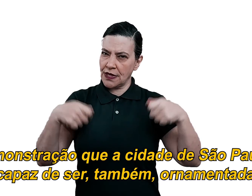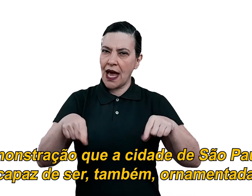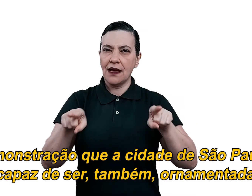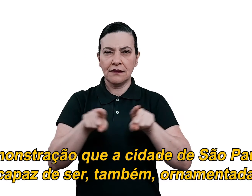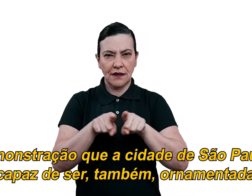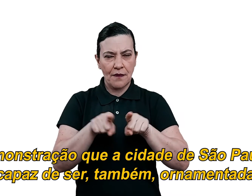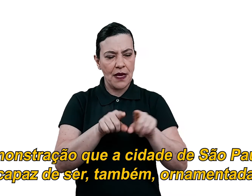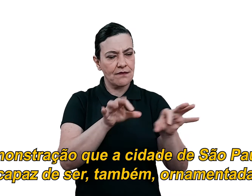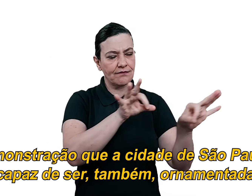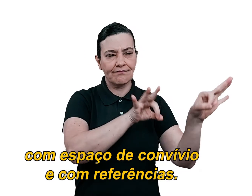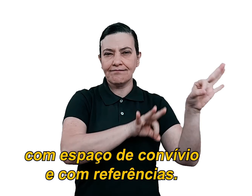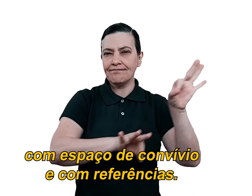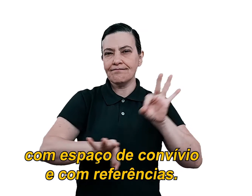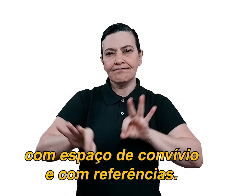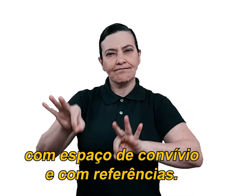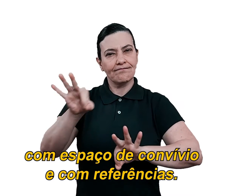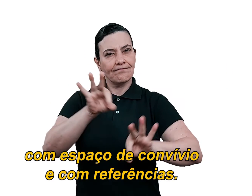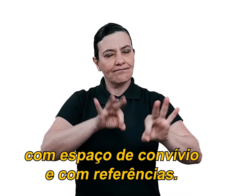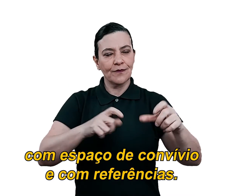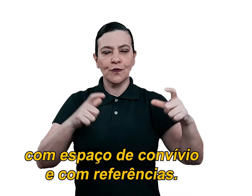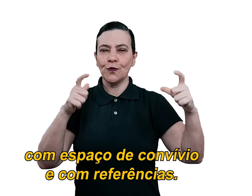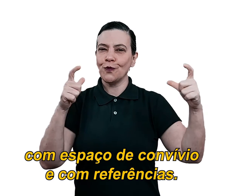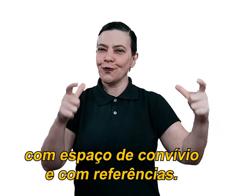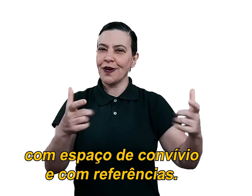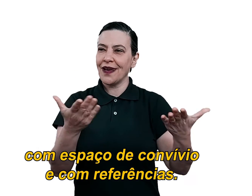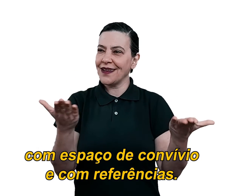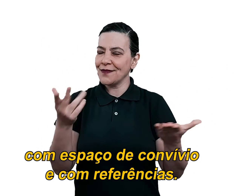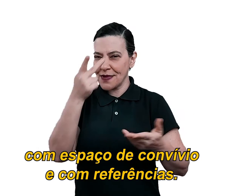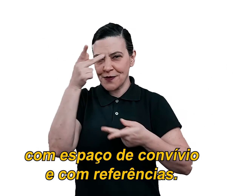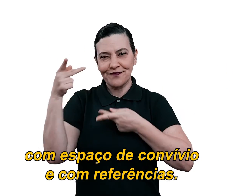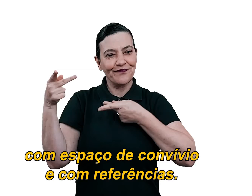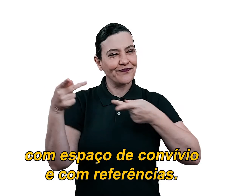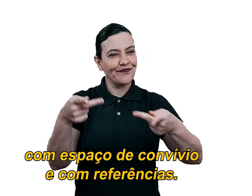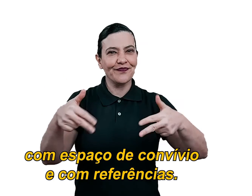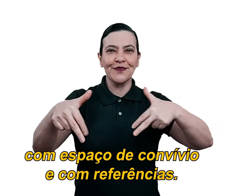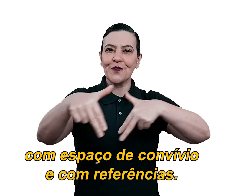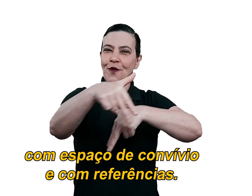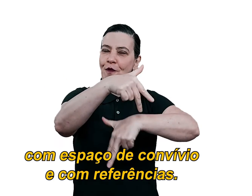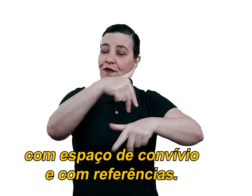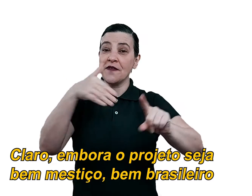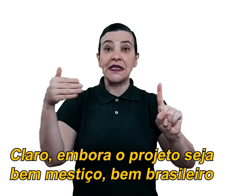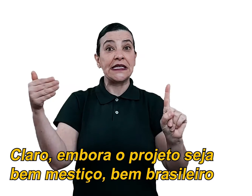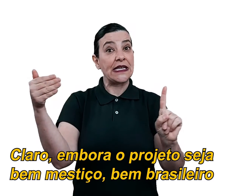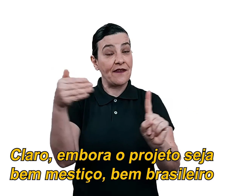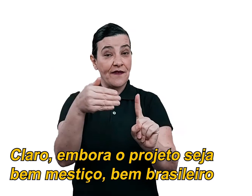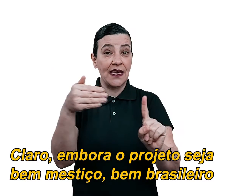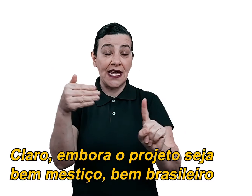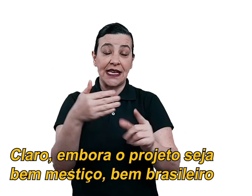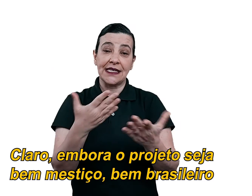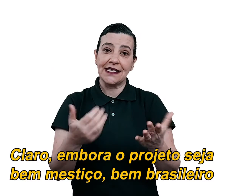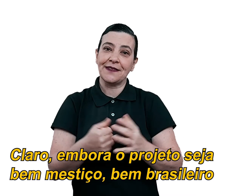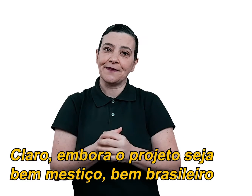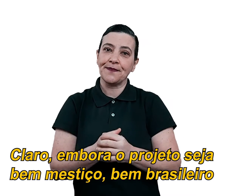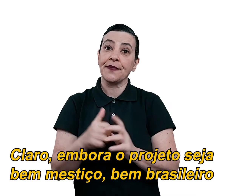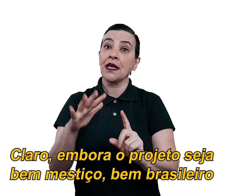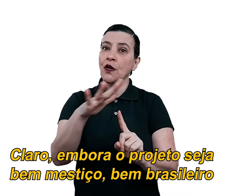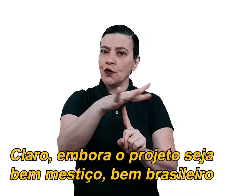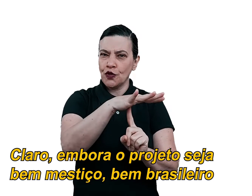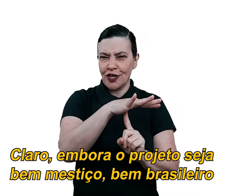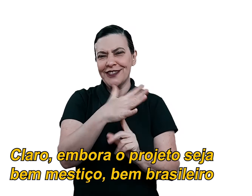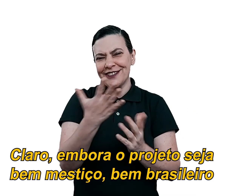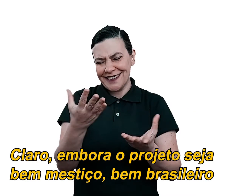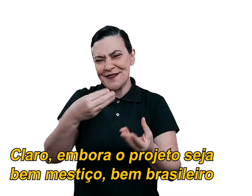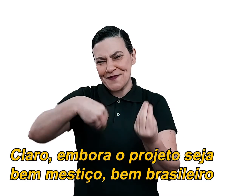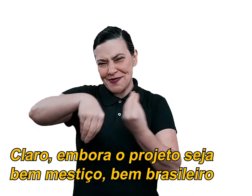também ornamentada, não é, com um espaço de convívio, não é, e com referências. Claro, né? Embora o jardim seja